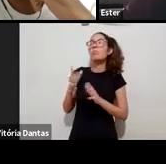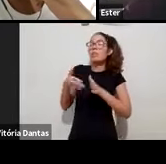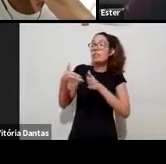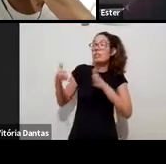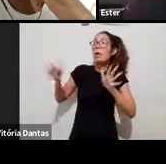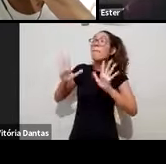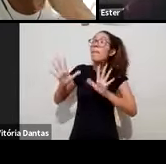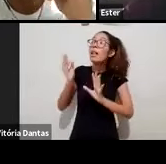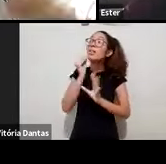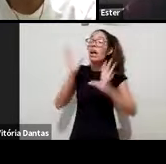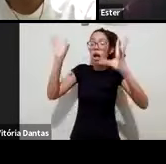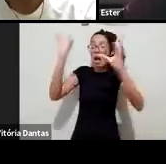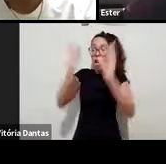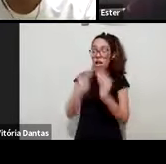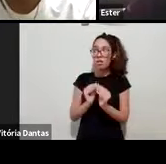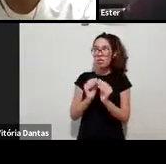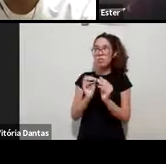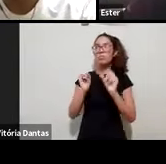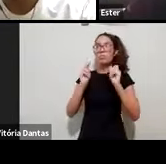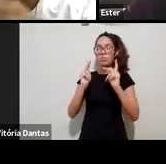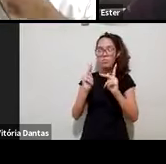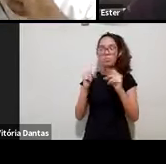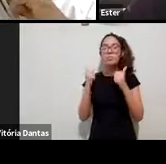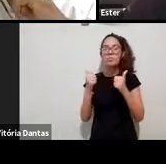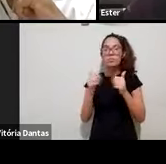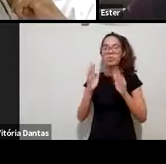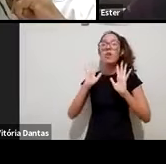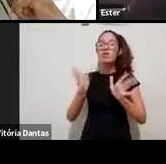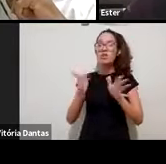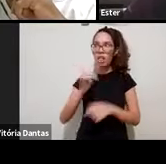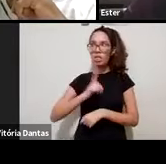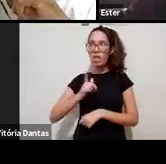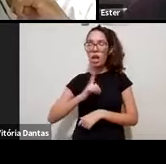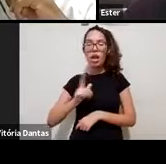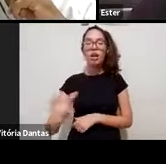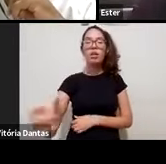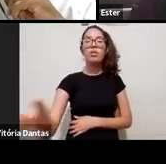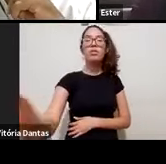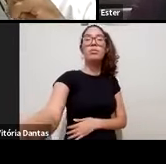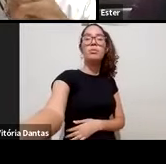sintética possível. Já está a apresentação lá, tá, Renato?